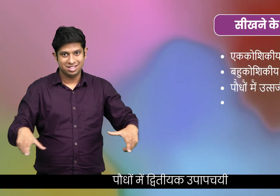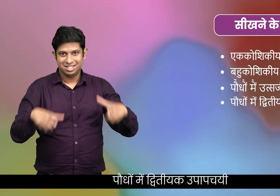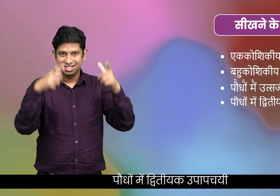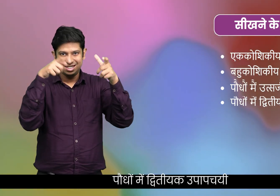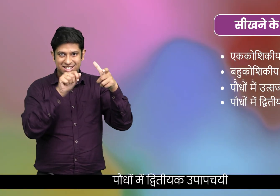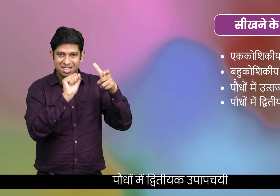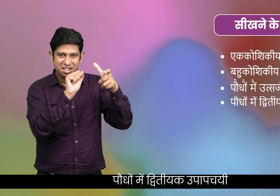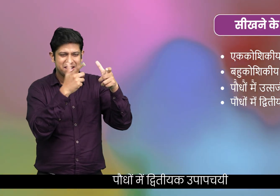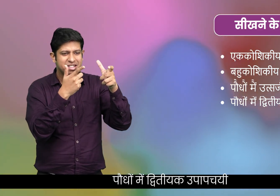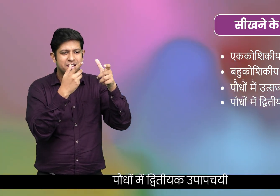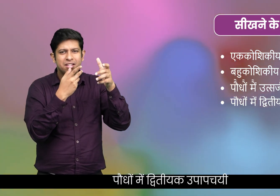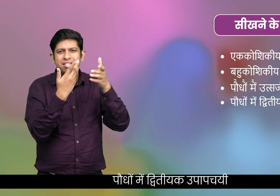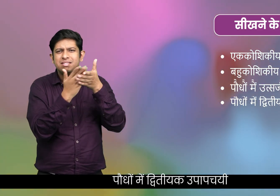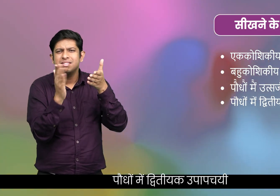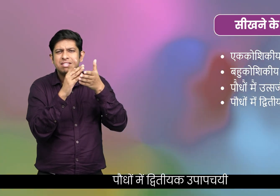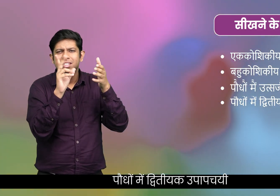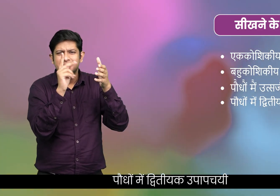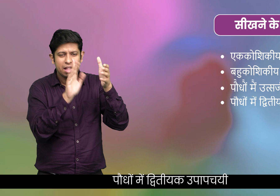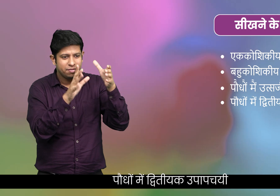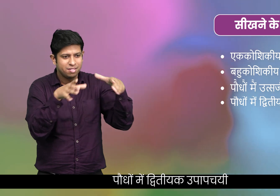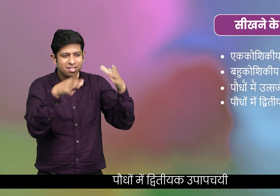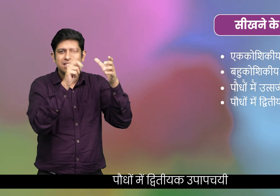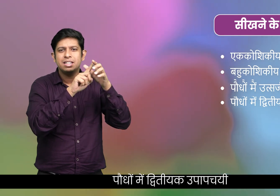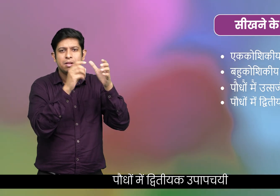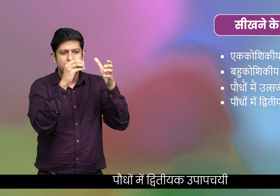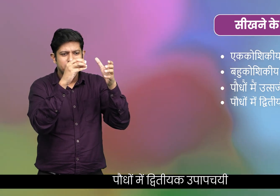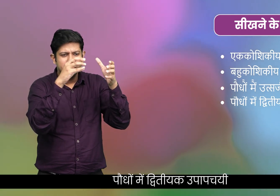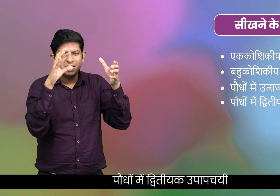पौधों में द्वितीयक उपापचयी,